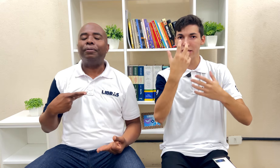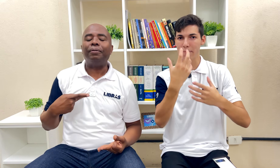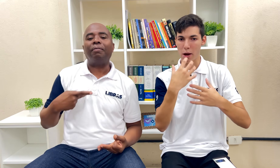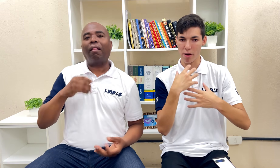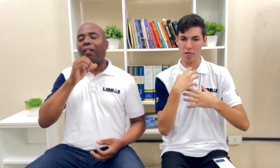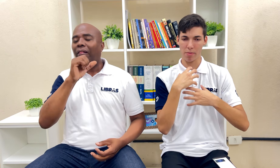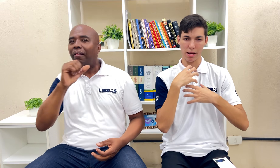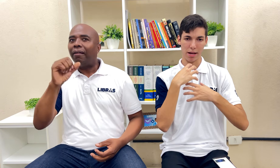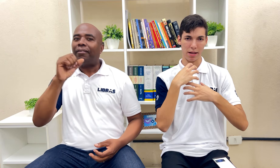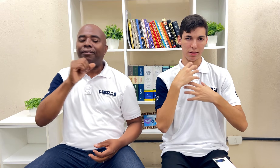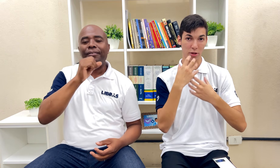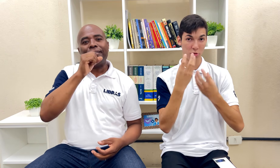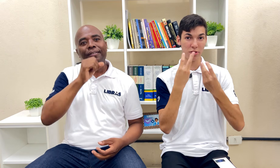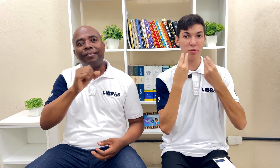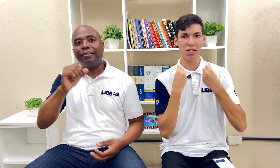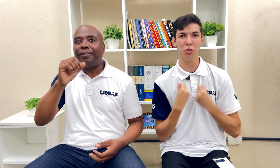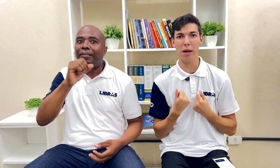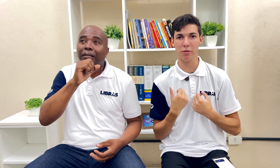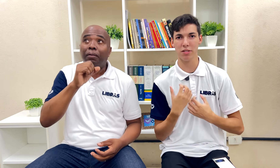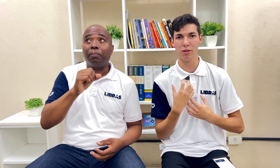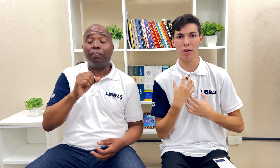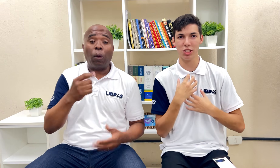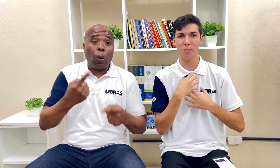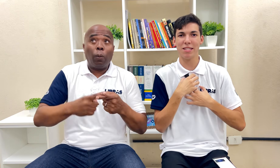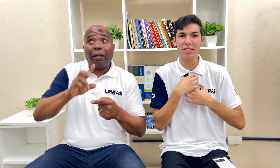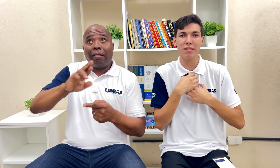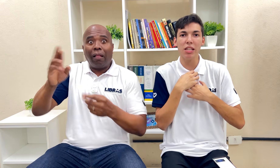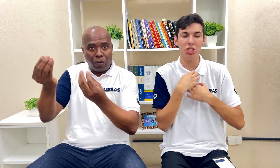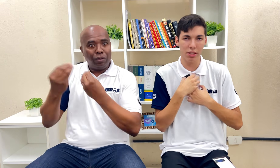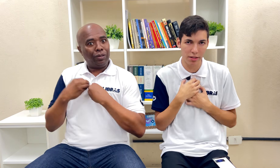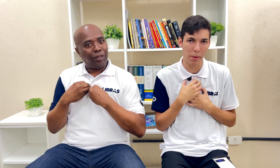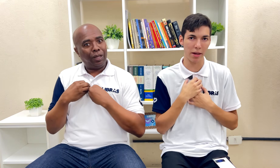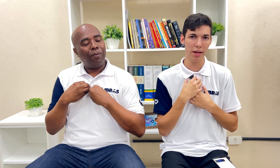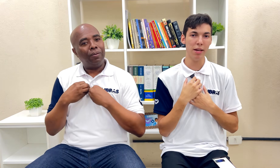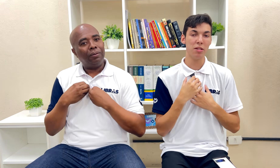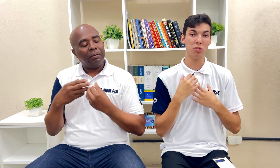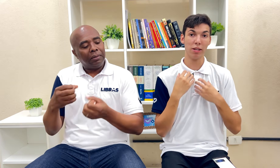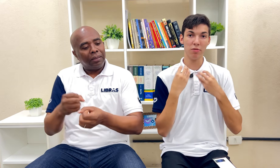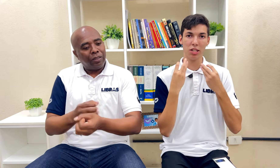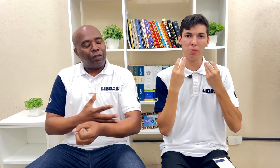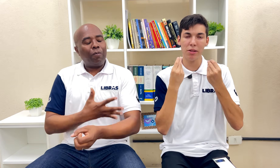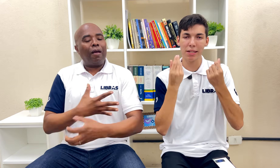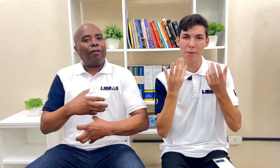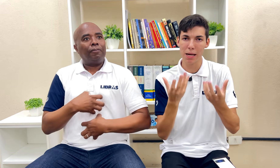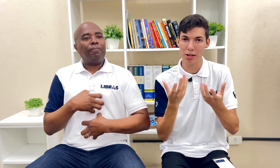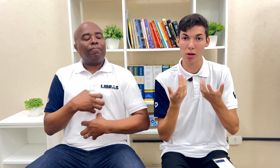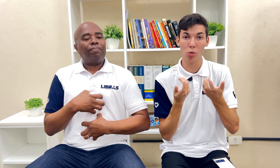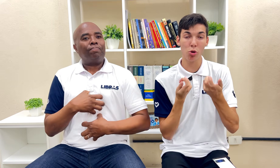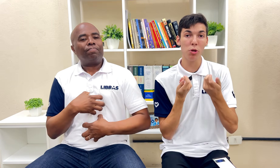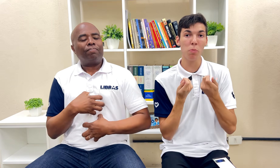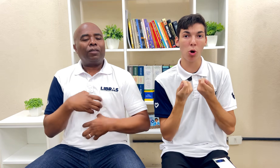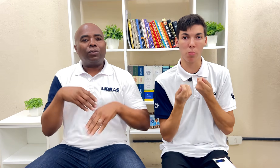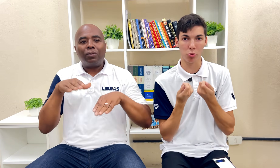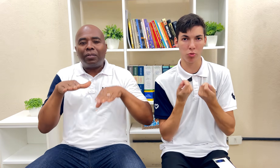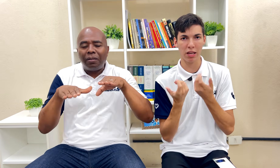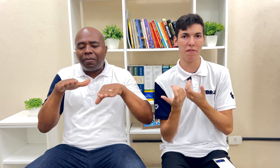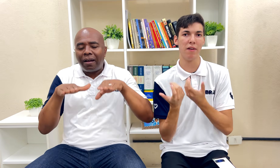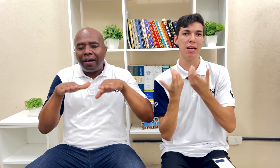É uma forma... Deus nos deu sentimentos, então a gente precisa sentir também. Só que é um sentimento equilibrado, é com domínio próprio. Tudo que ele faz